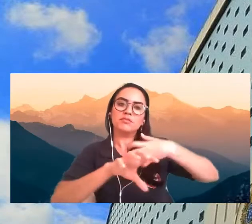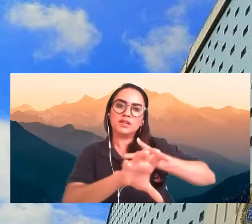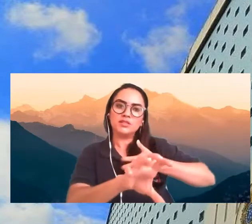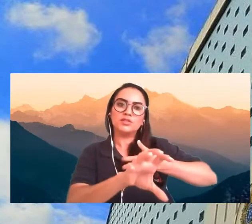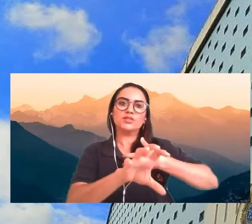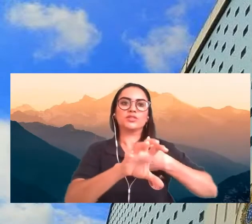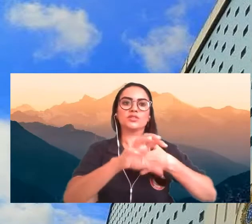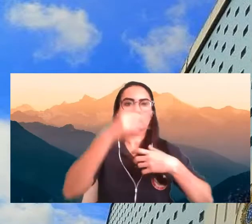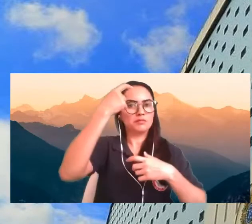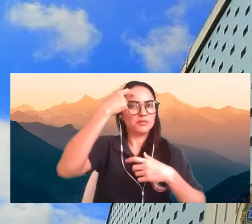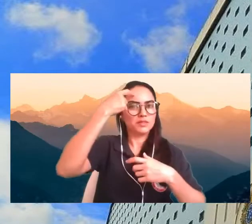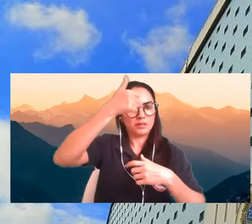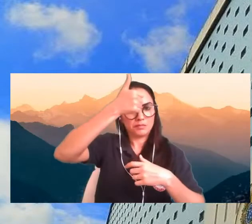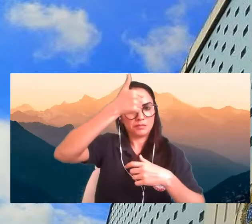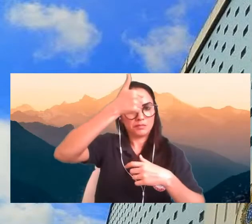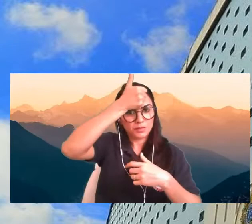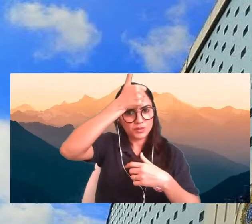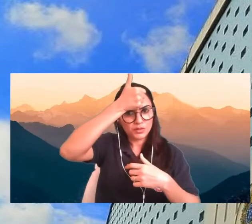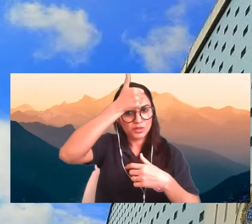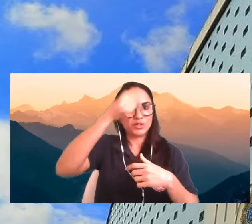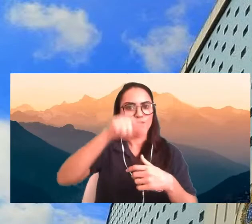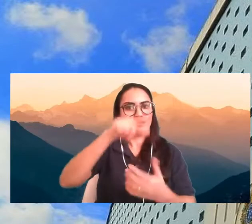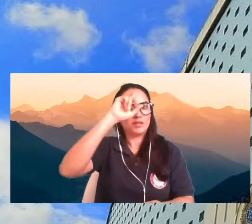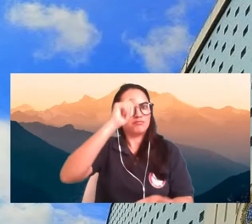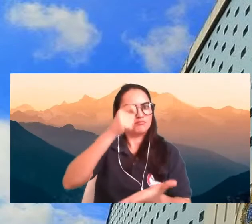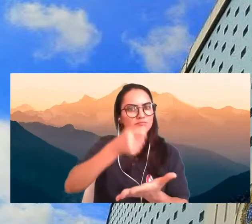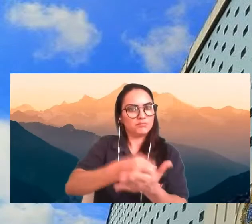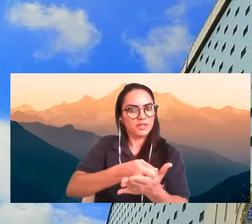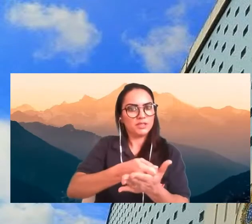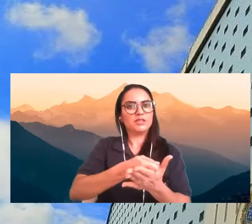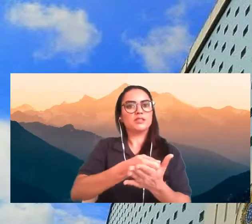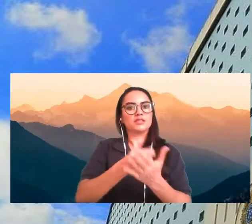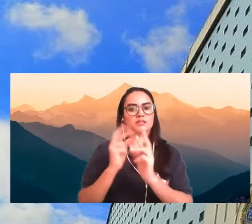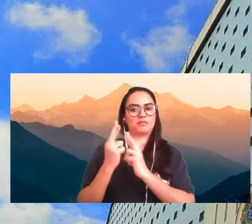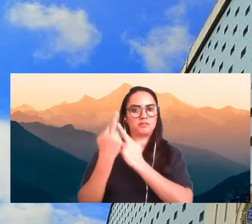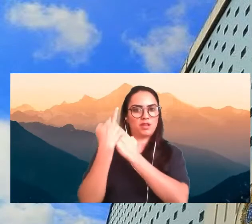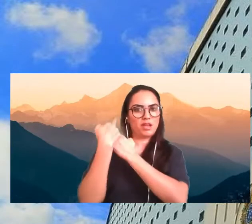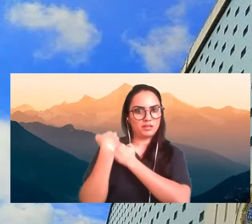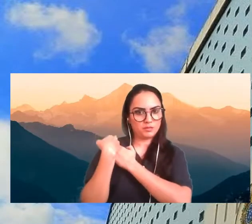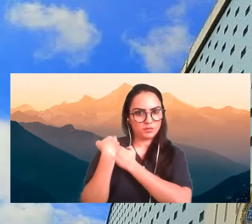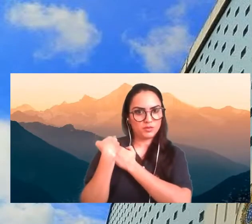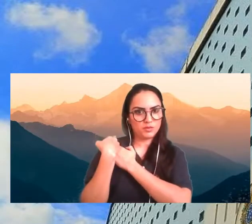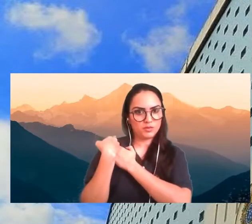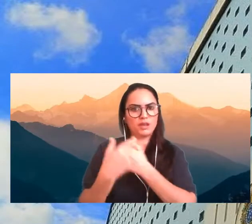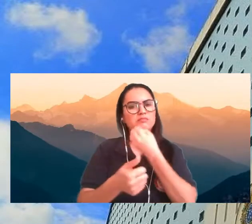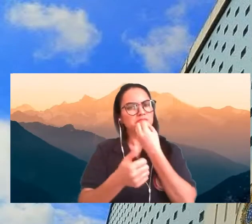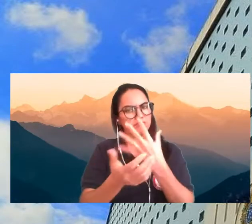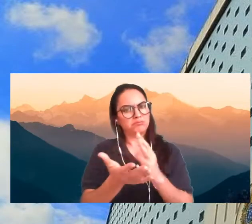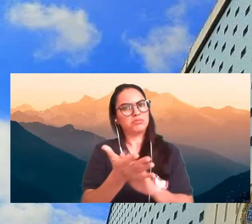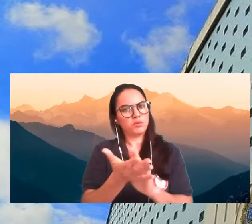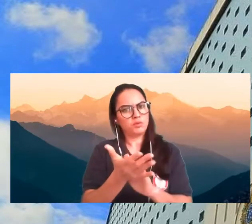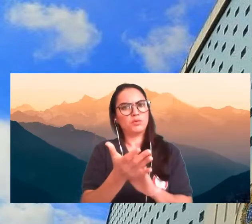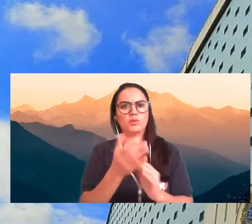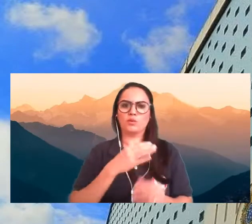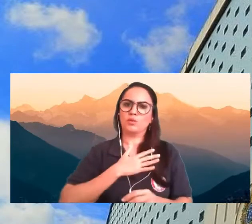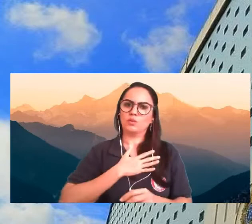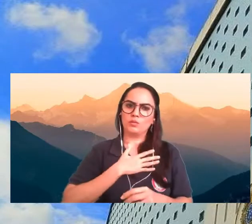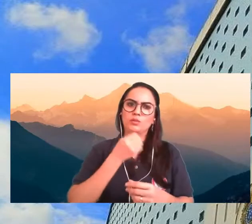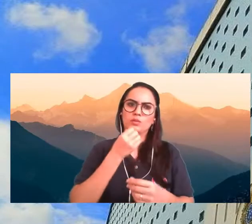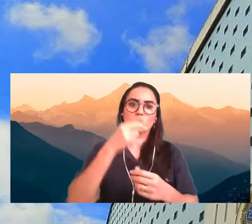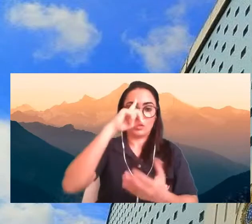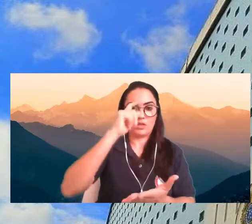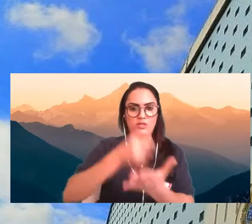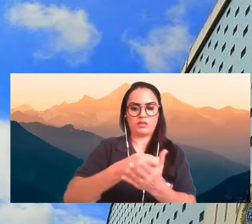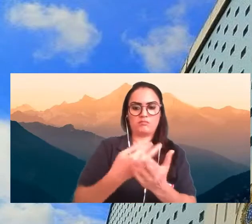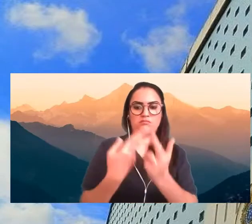positivas e tomar decisões de maneira responsável. Muito bom, tomar decisões de maneira responsável. Estas, tem falta um